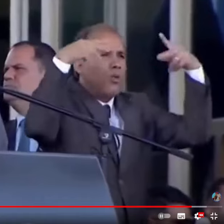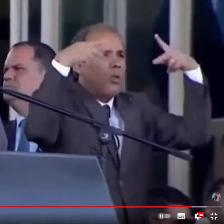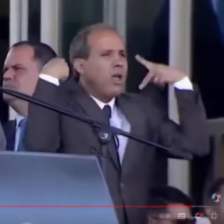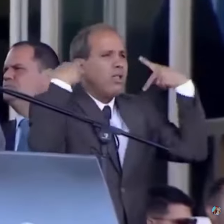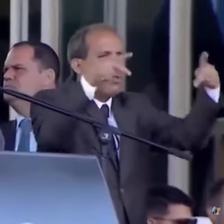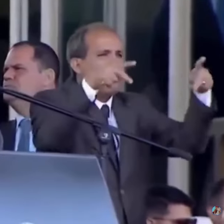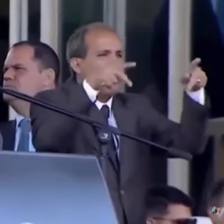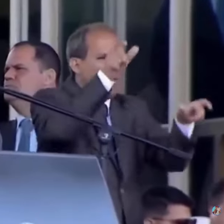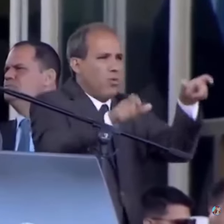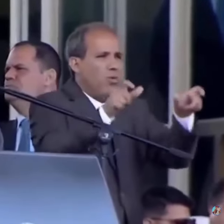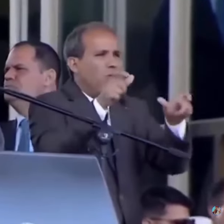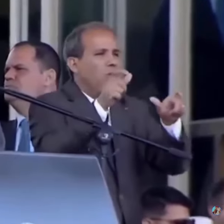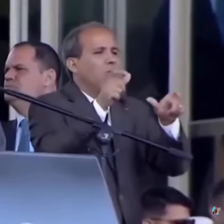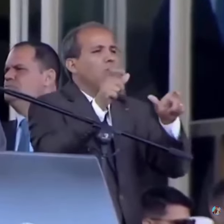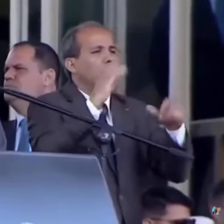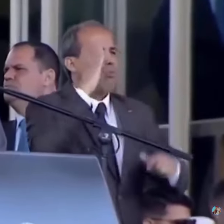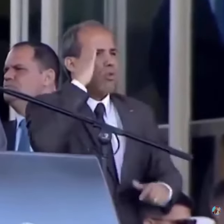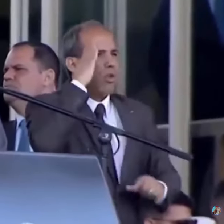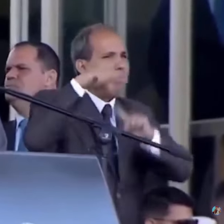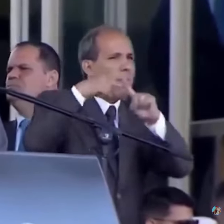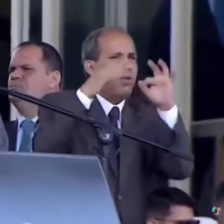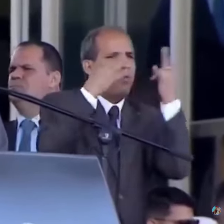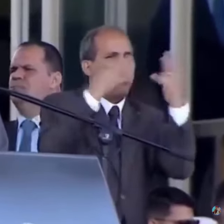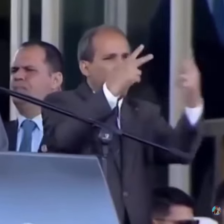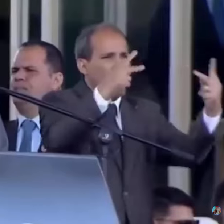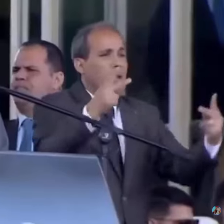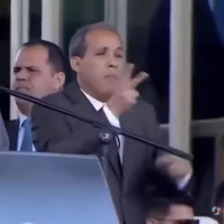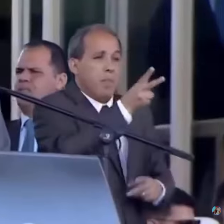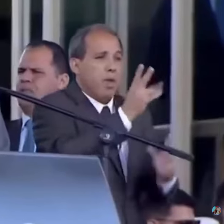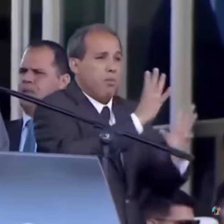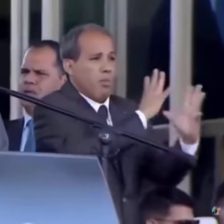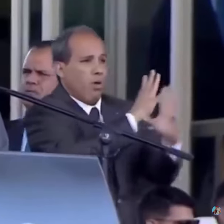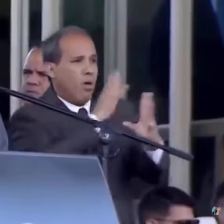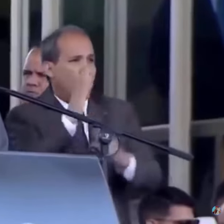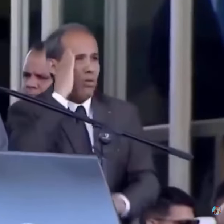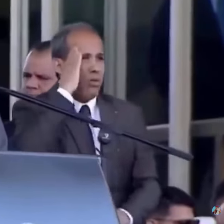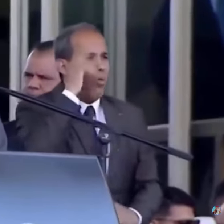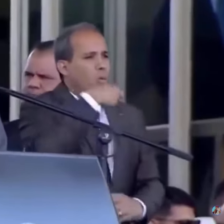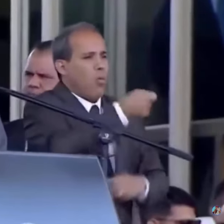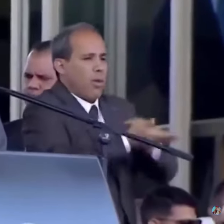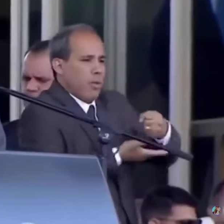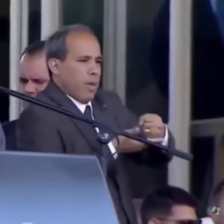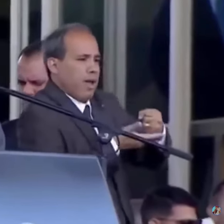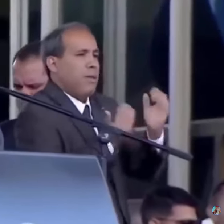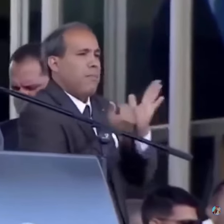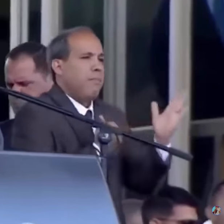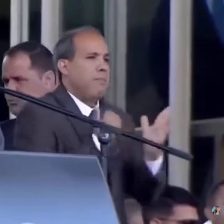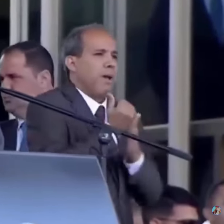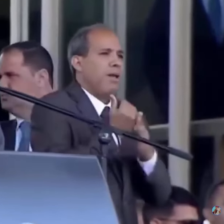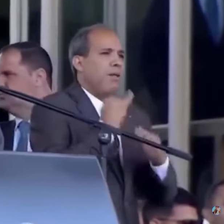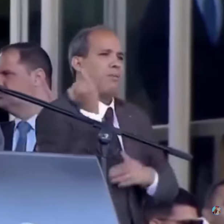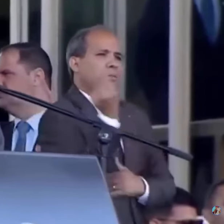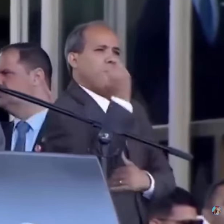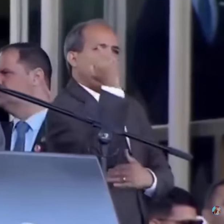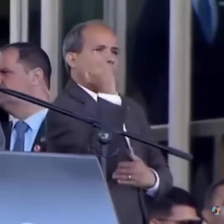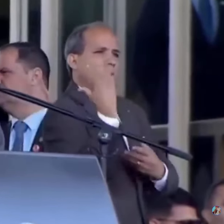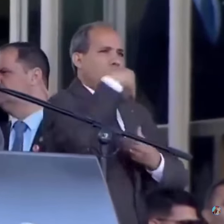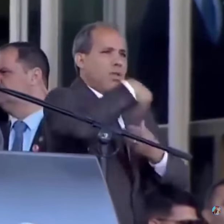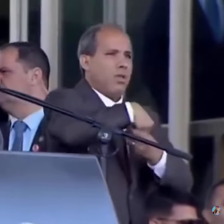soldados e suas famílias, pois são eles o sustentáculo e o maior tesouro que um exército pode